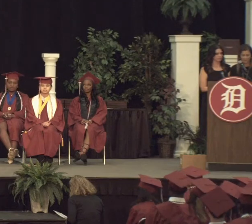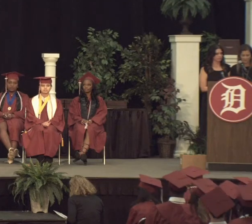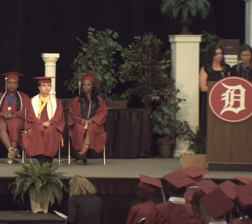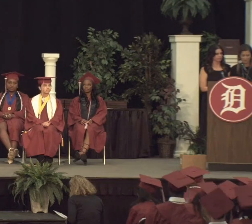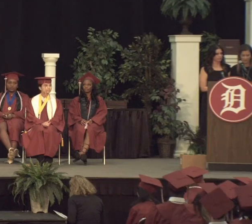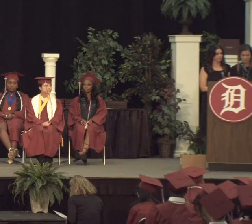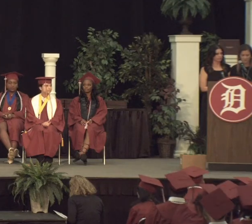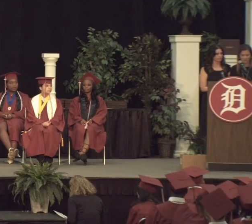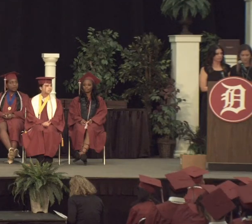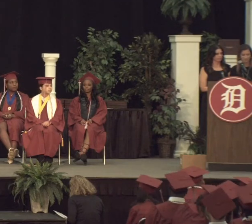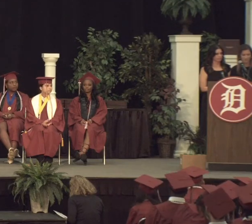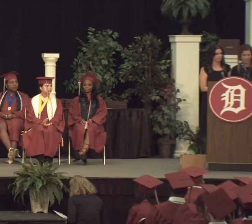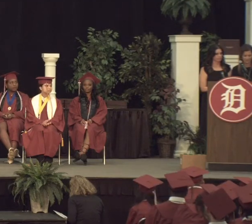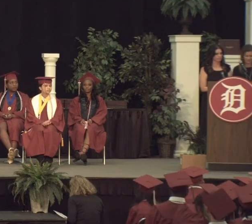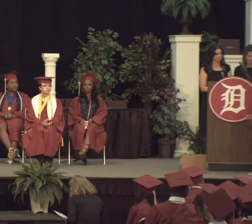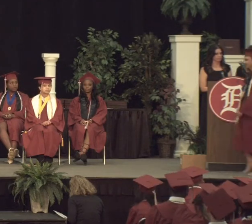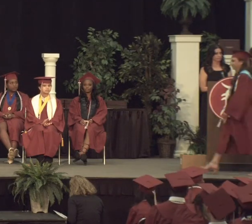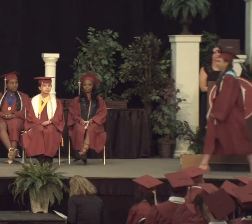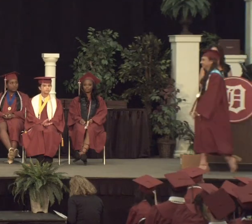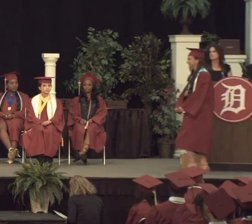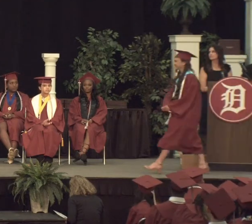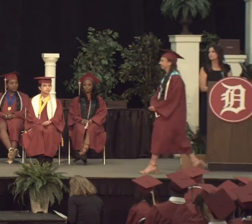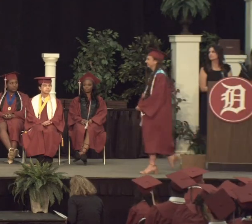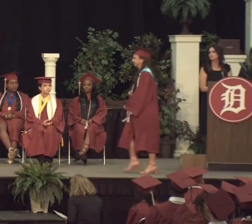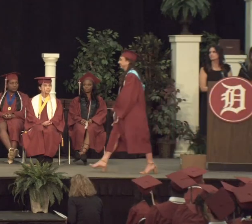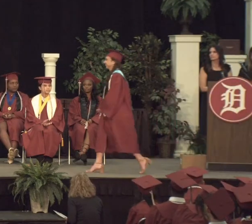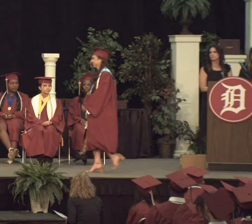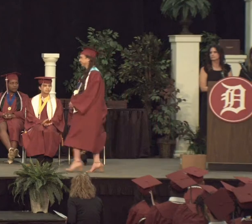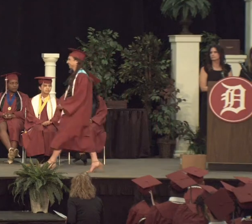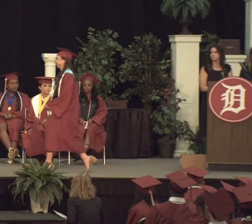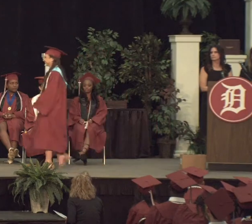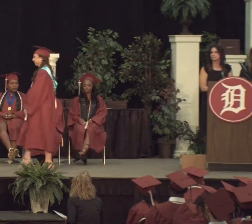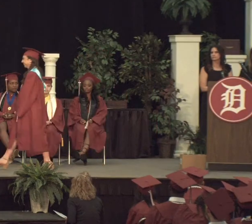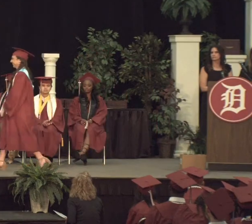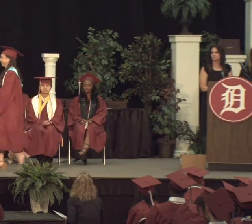Caroline Rome, magna cum laude.